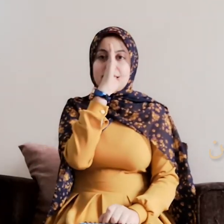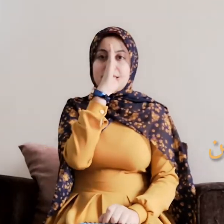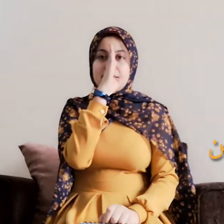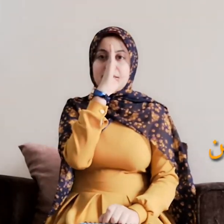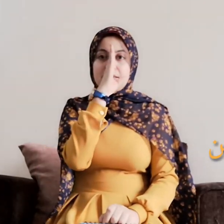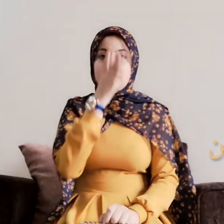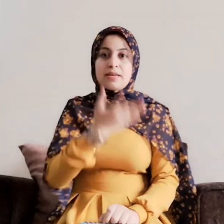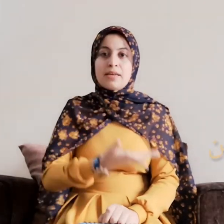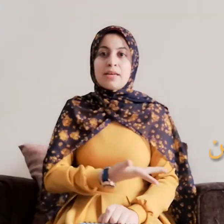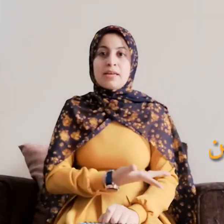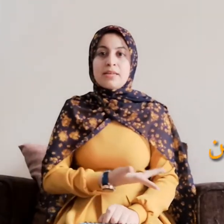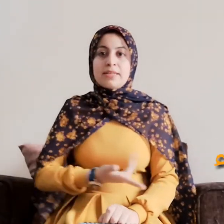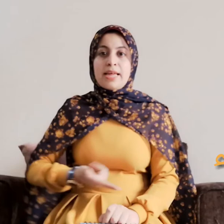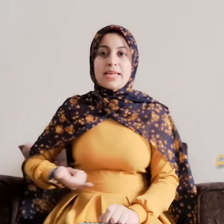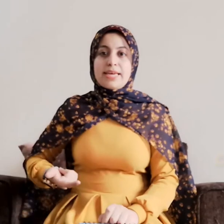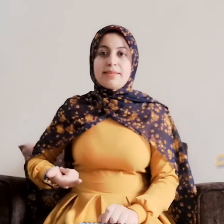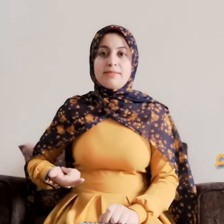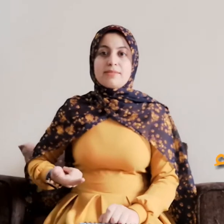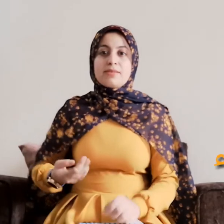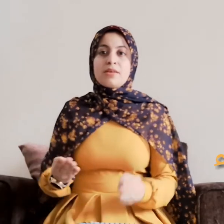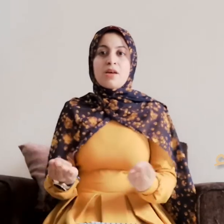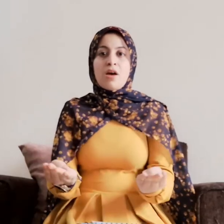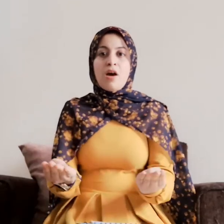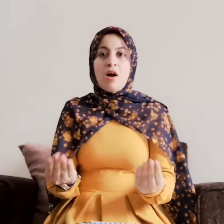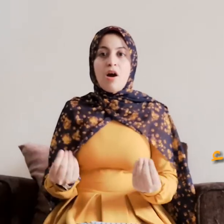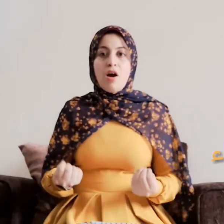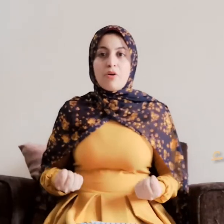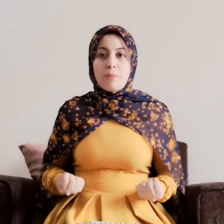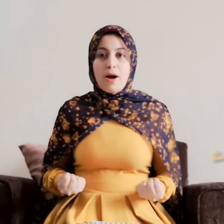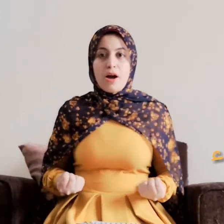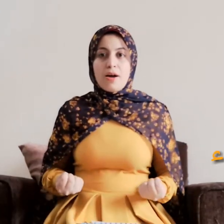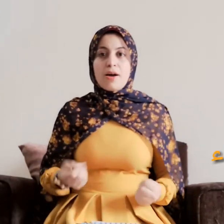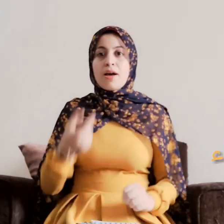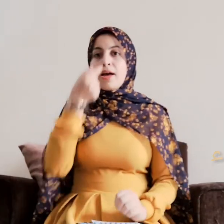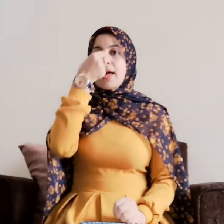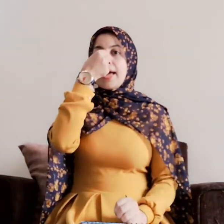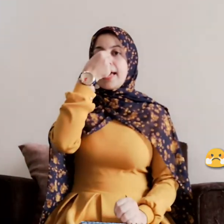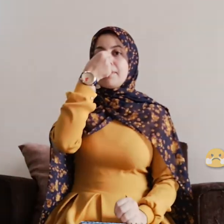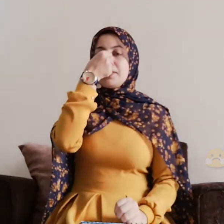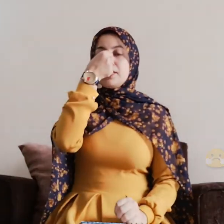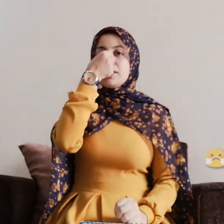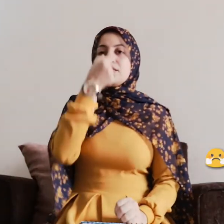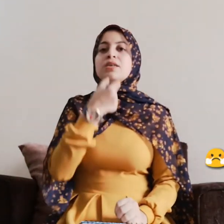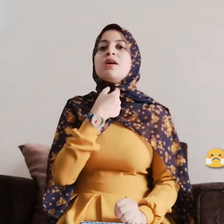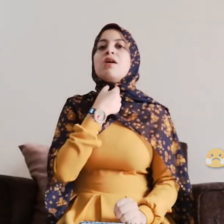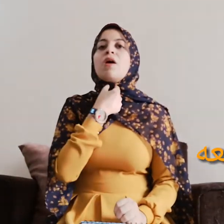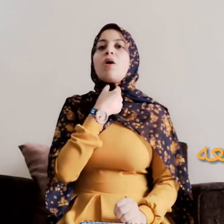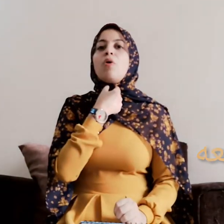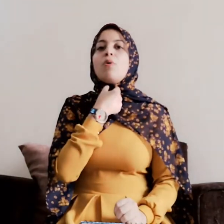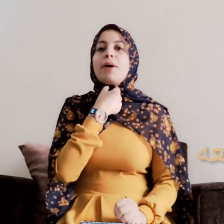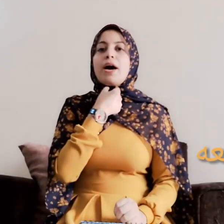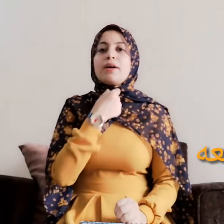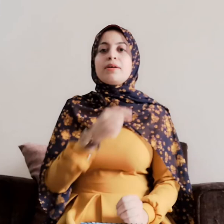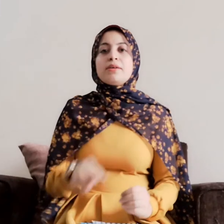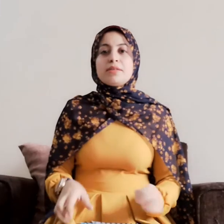اتنين، تلات، أربع، خميس، جمعة.